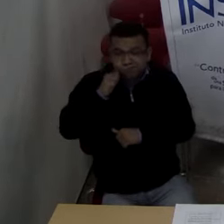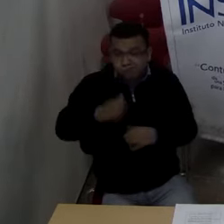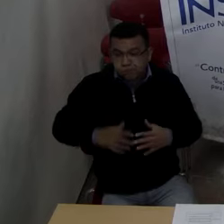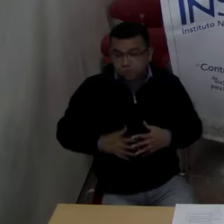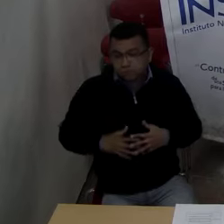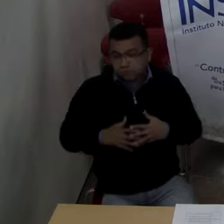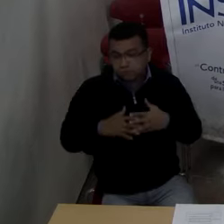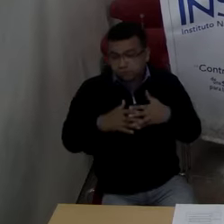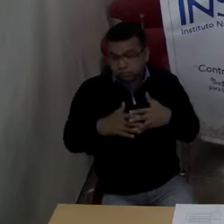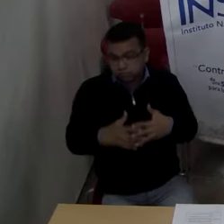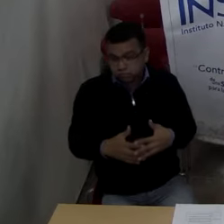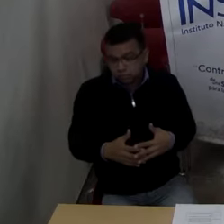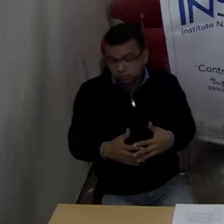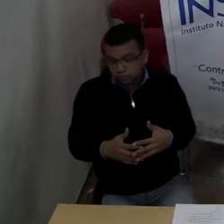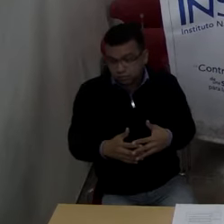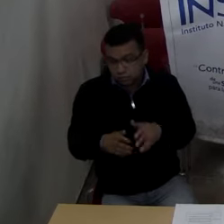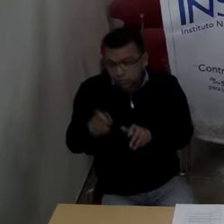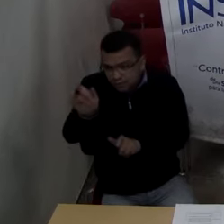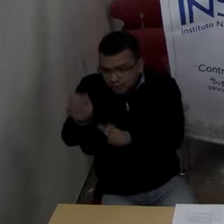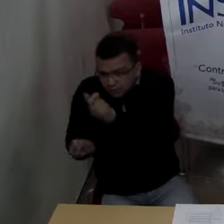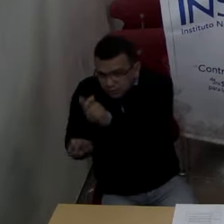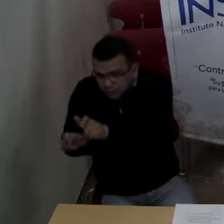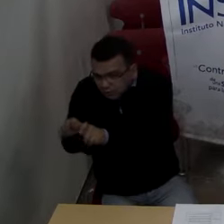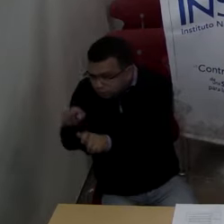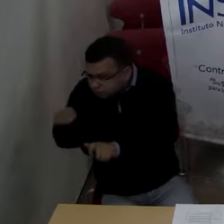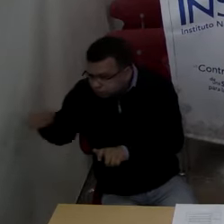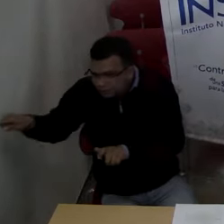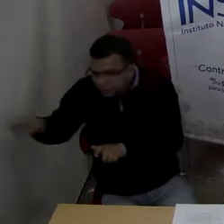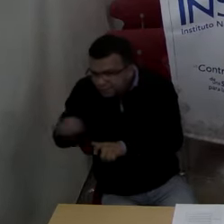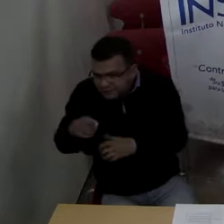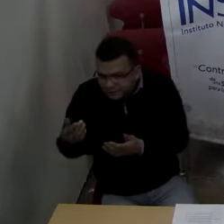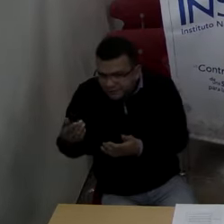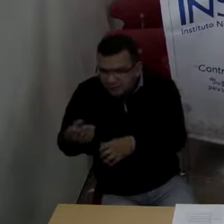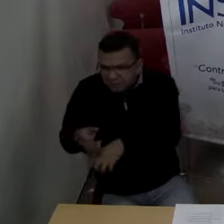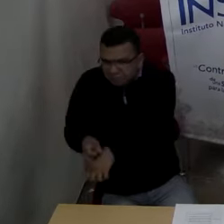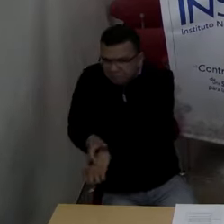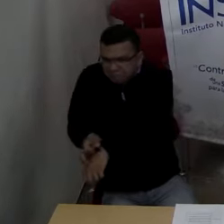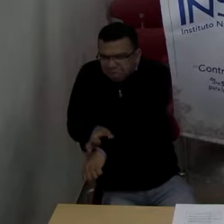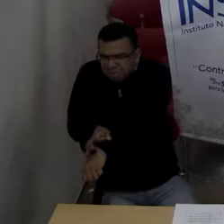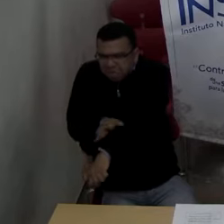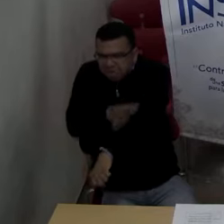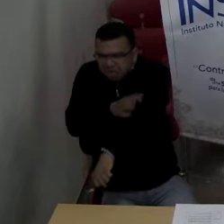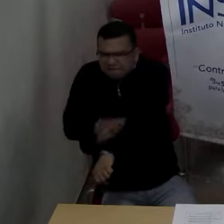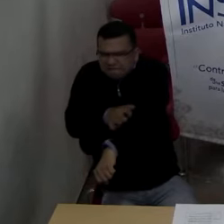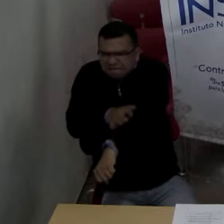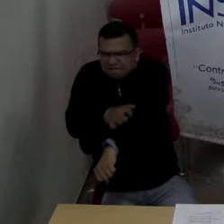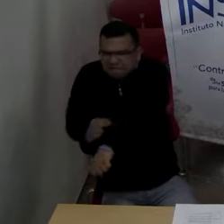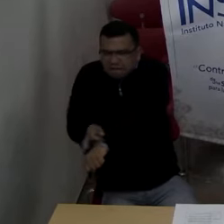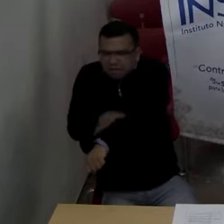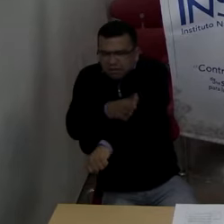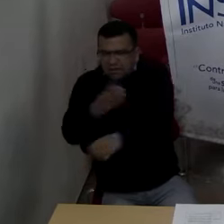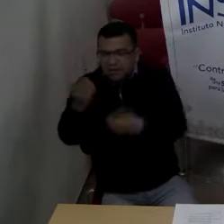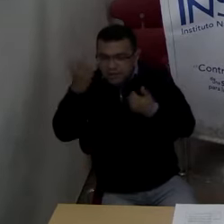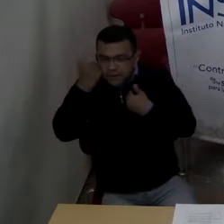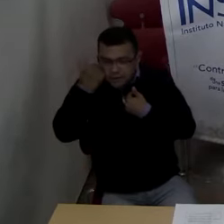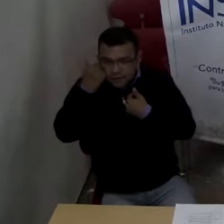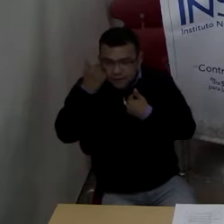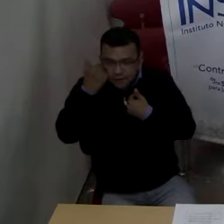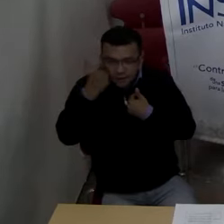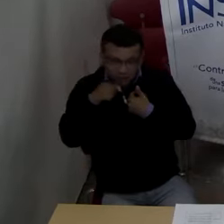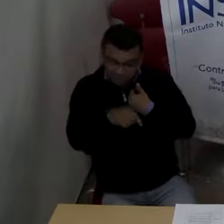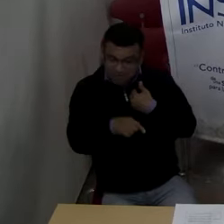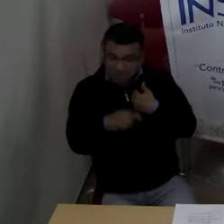de nuestro país como libre de rubeola y sarampión. Pero hace un mes,